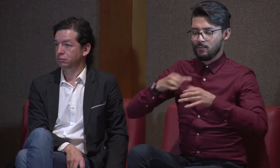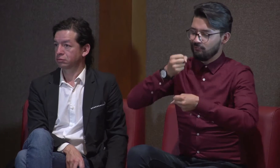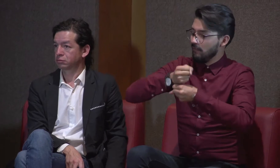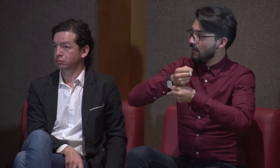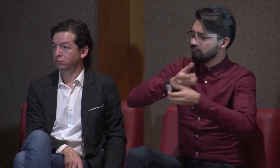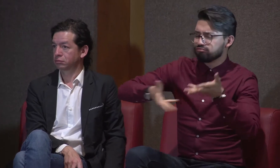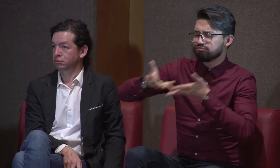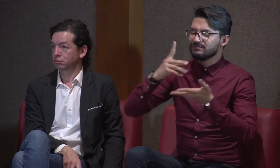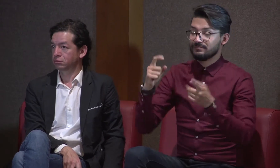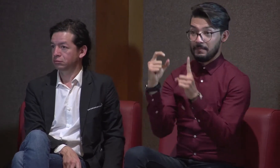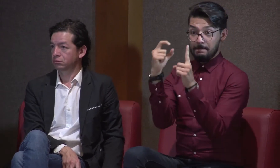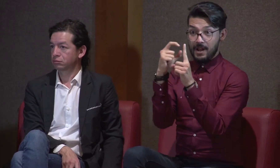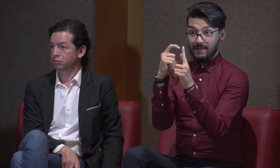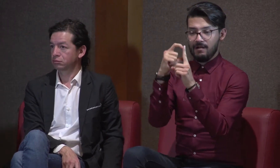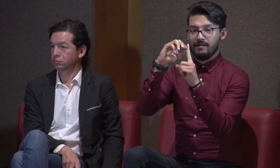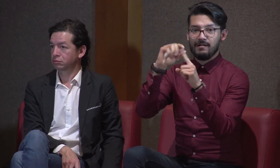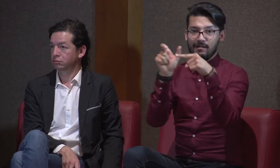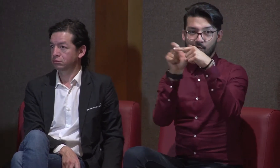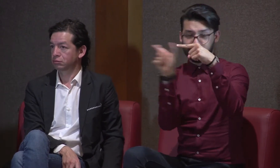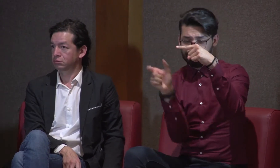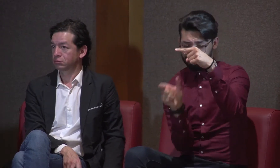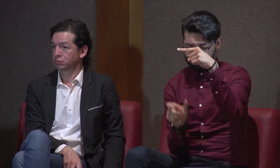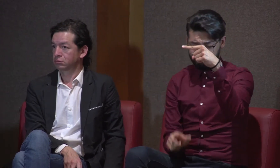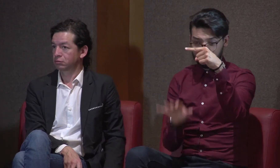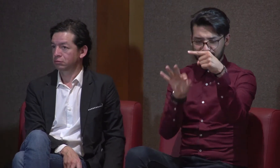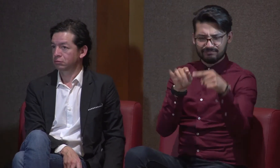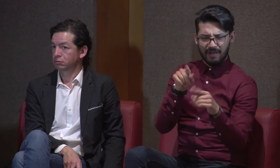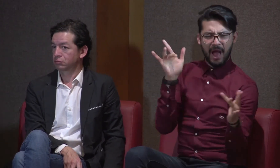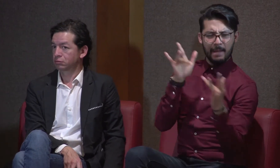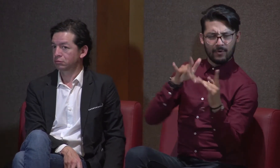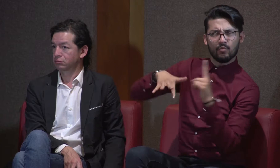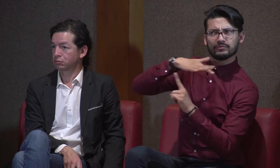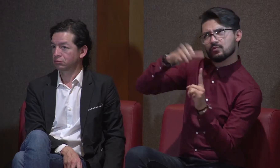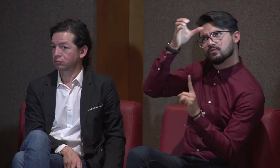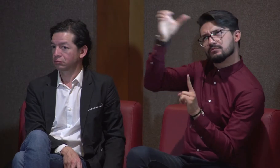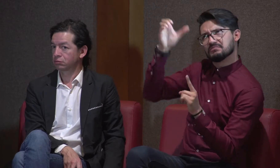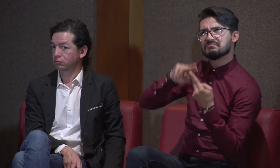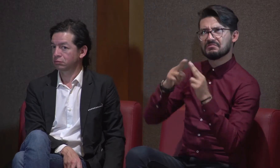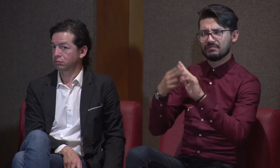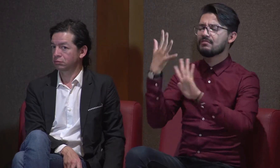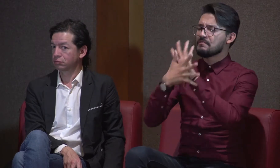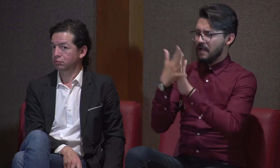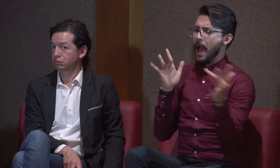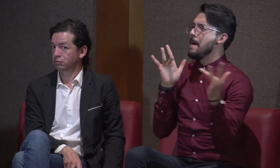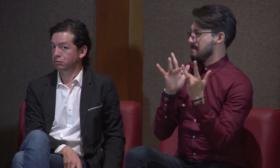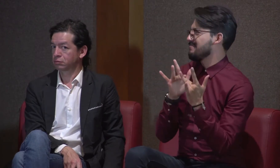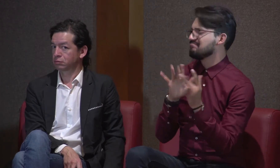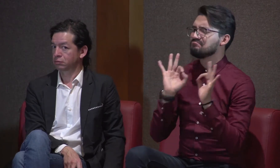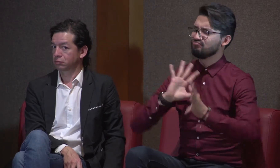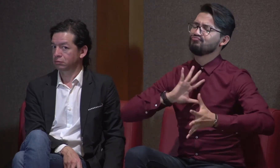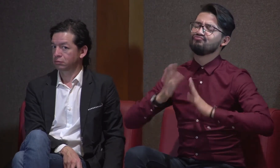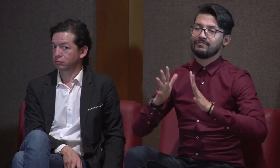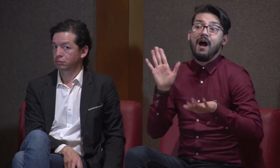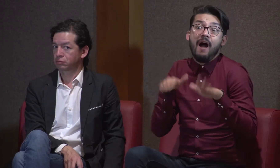Juliana, cuando se empezó a trabajar en todo ese proceso de creación del glosario, se tenía la idea de proponer conceptos